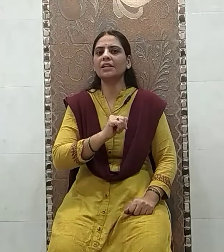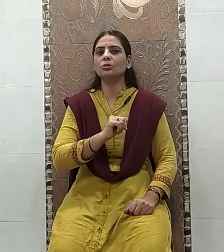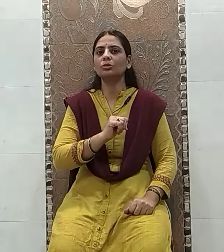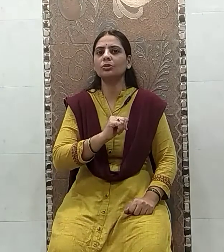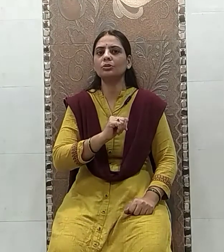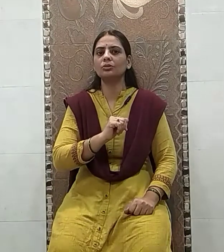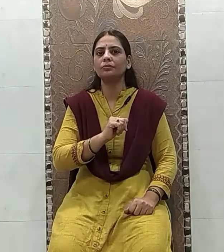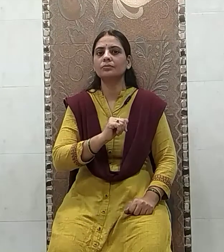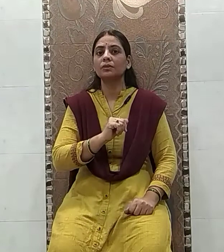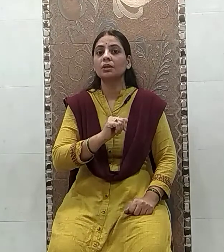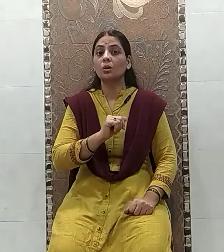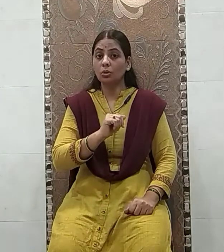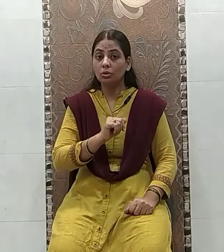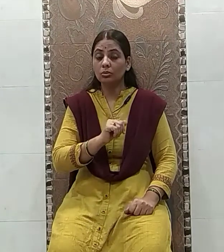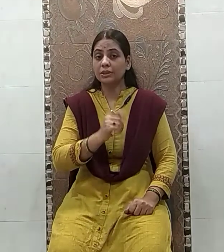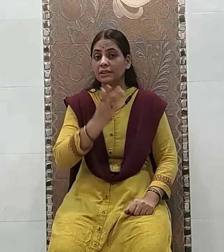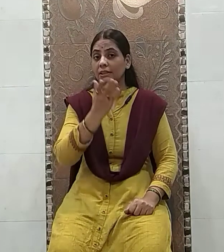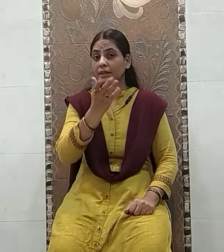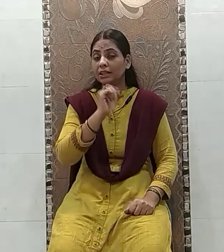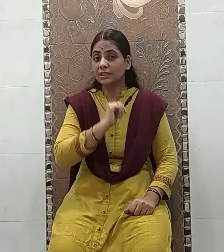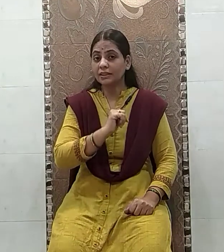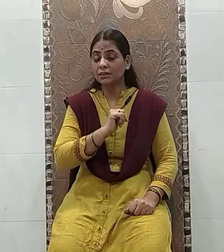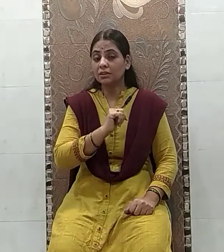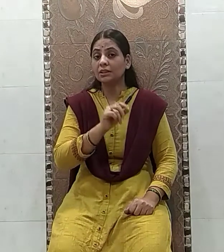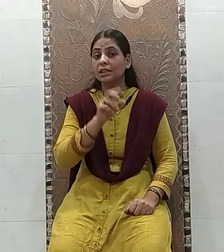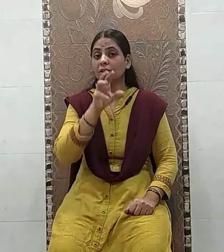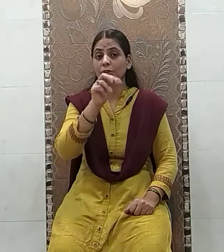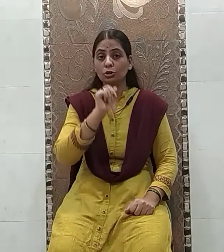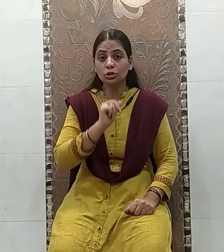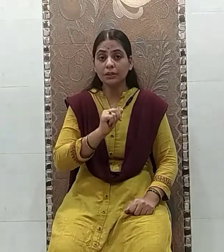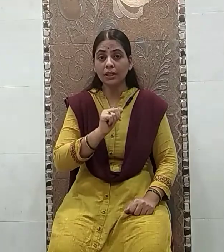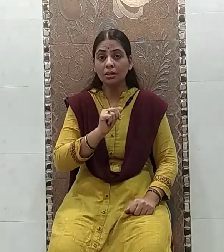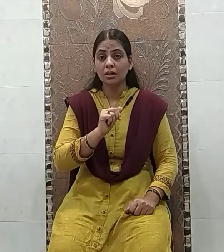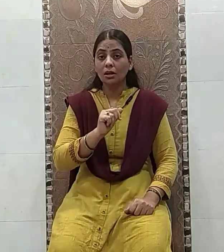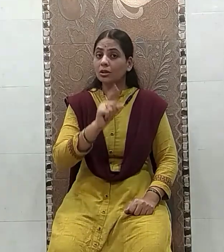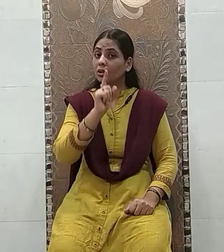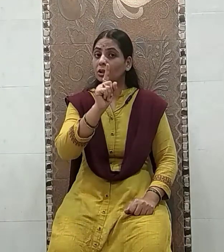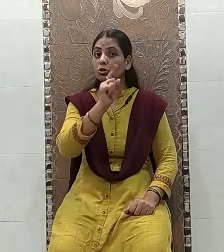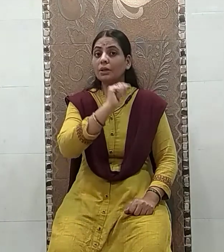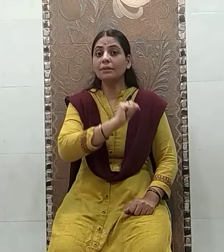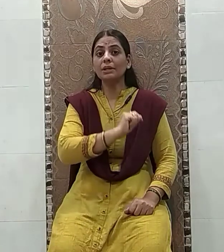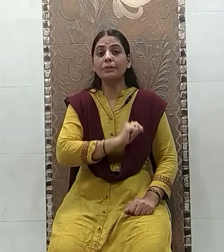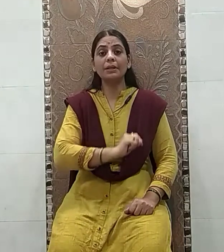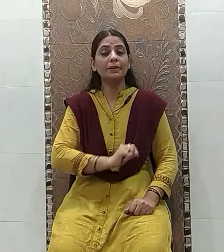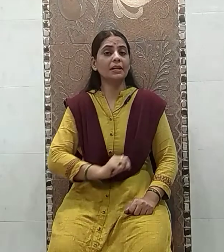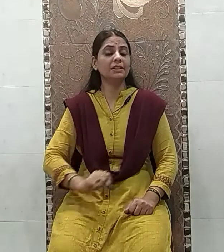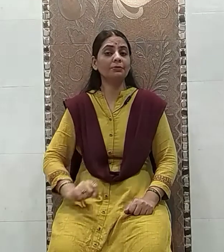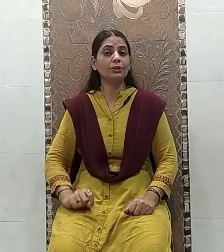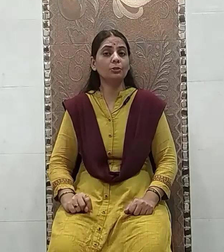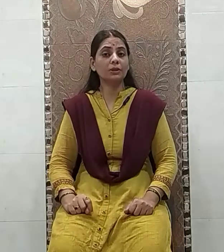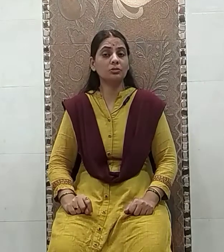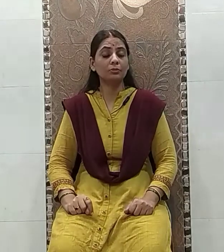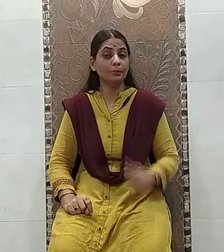करू शकतो. हो त्याचे बघा चॅनल्स, त्याचे व्हिडिओज बघा. नक्की तुम्हाला वेगवेगळ्या प्रकारचे व्हिडिओ